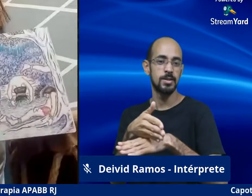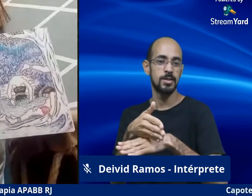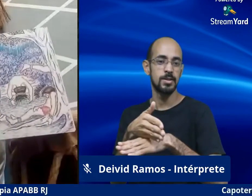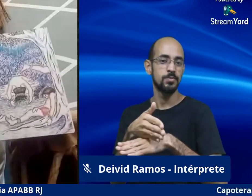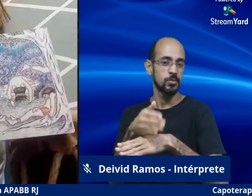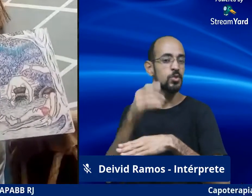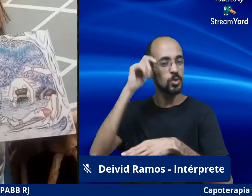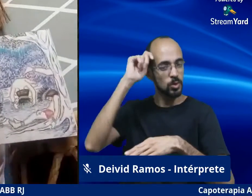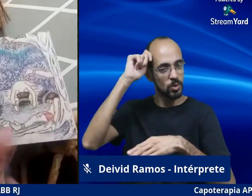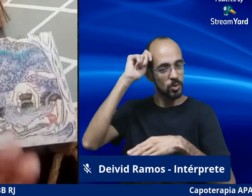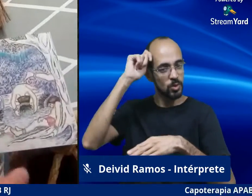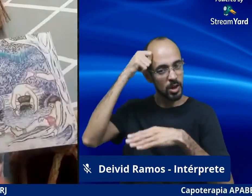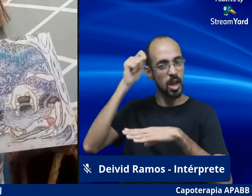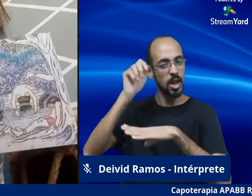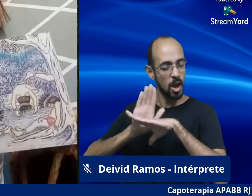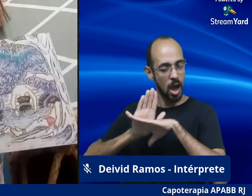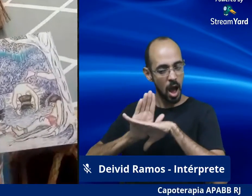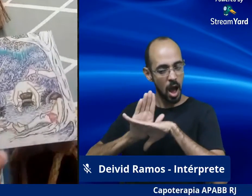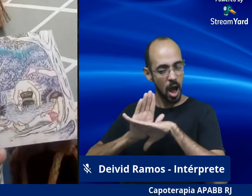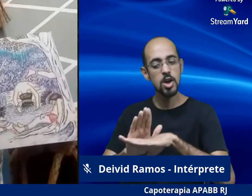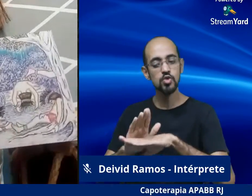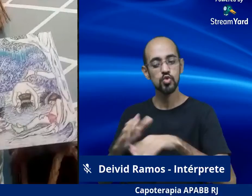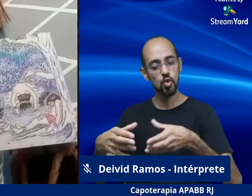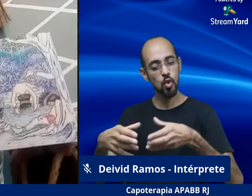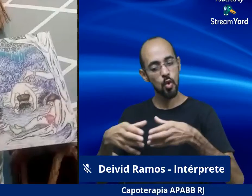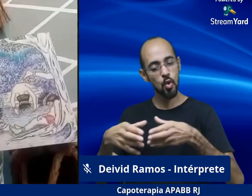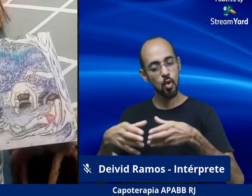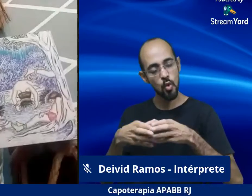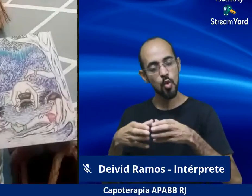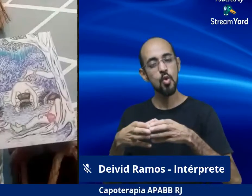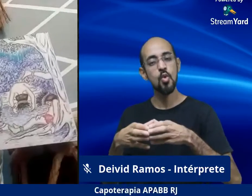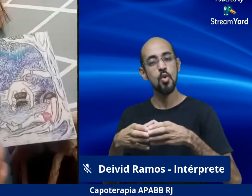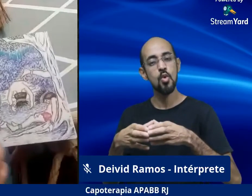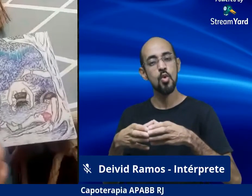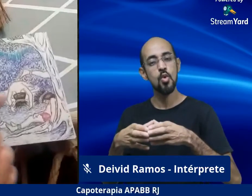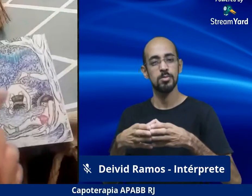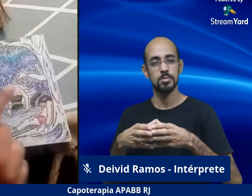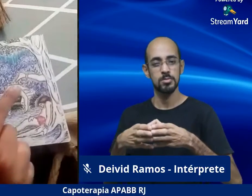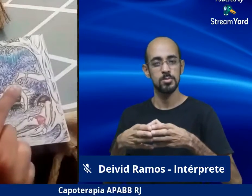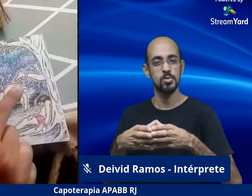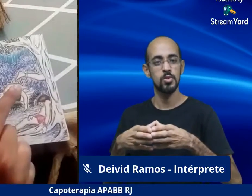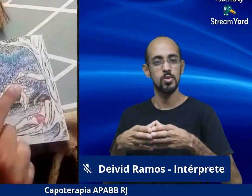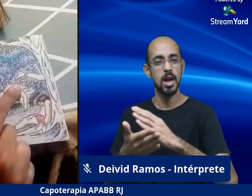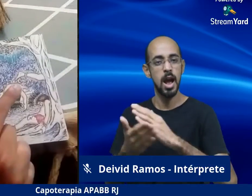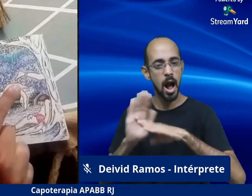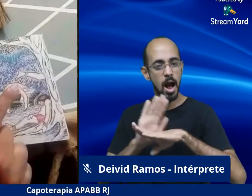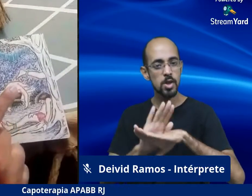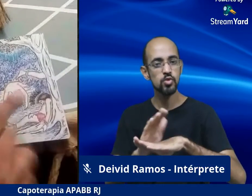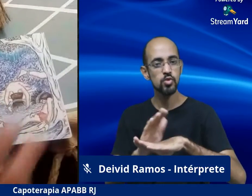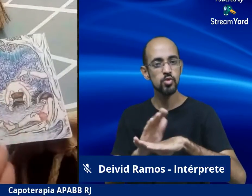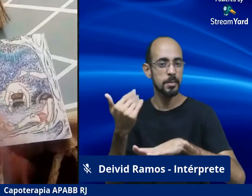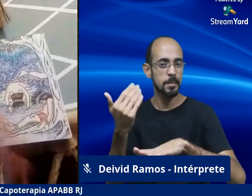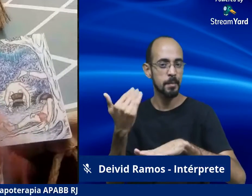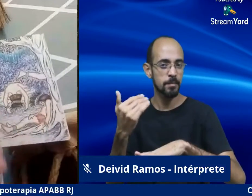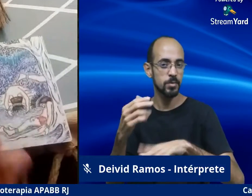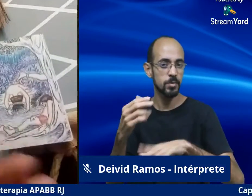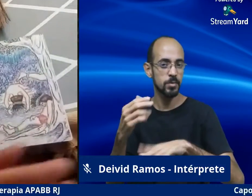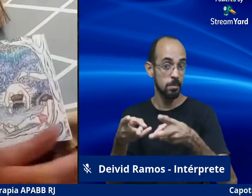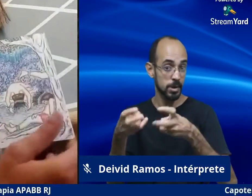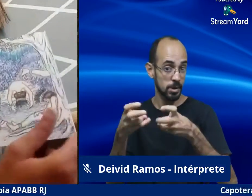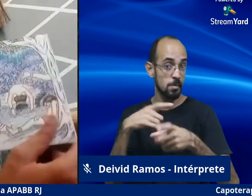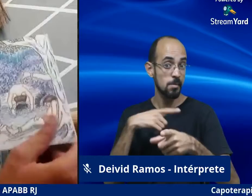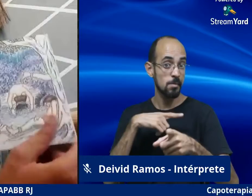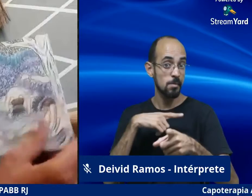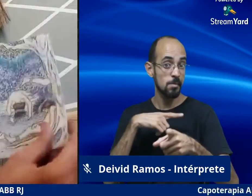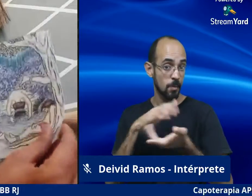defendeu, né, essa tribo que tinha lhe ajudado. E a gente vê aqui, ó, tem um pezinho aqui, a gente vê que alguns